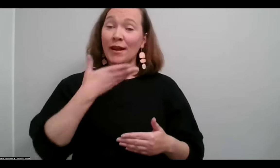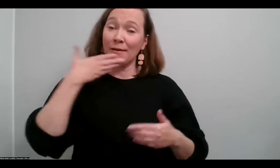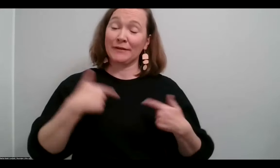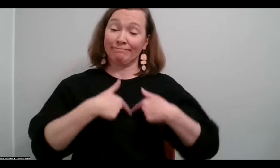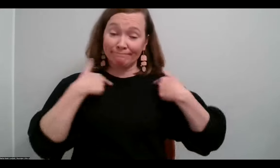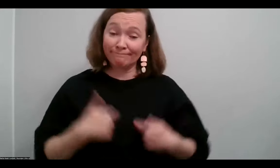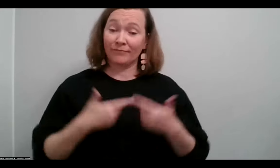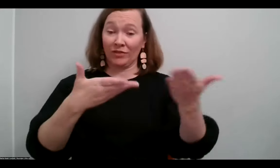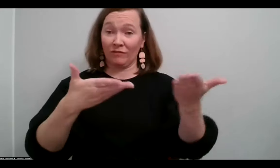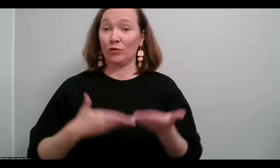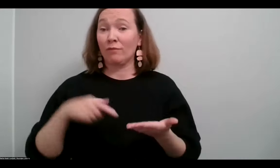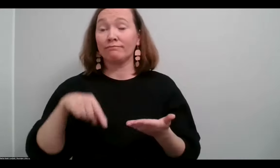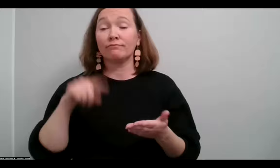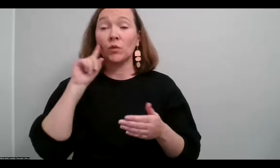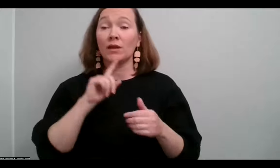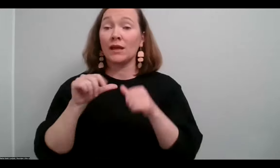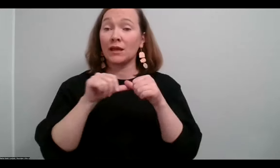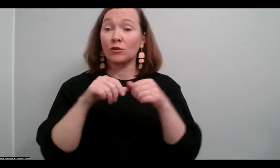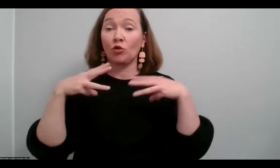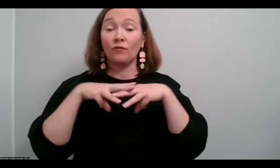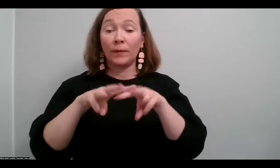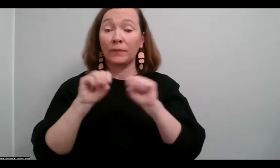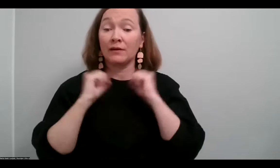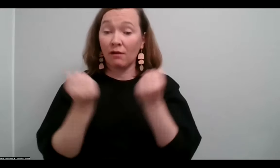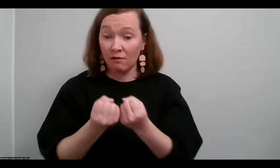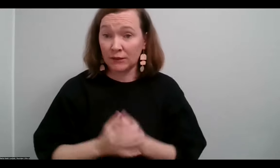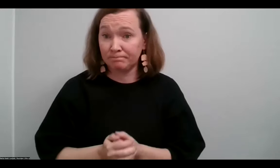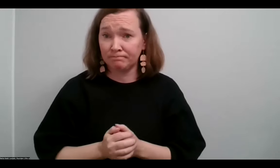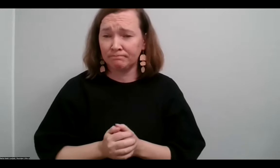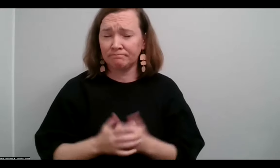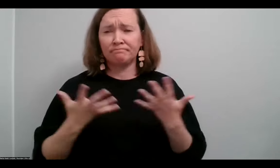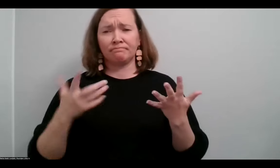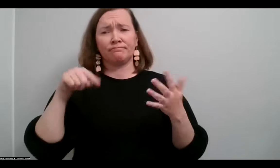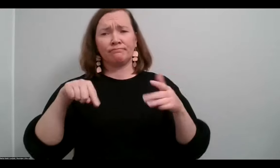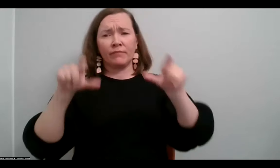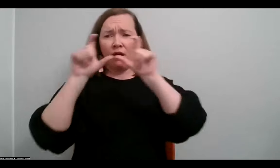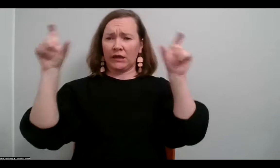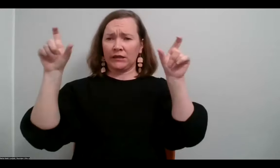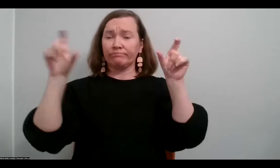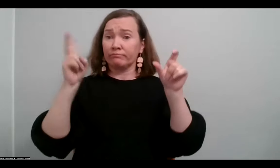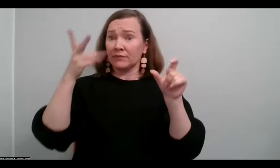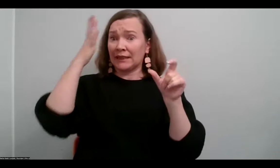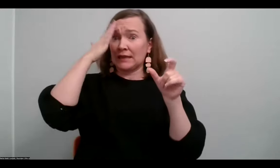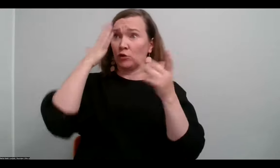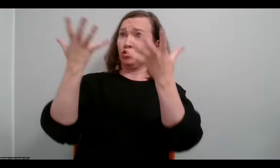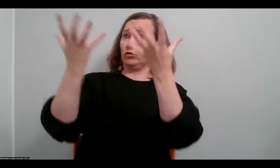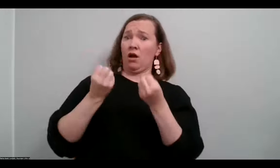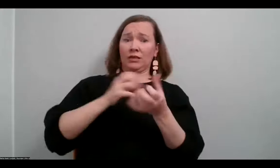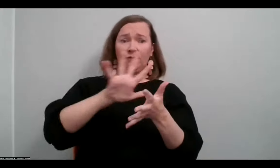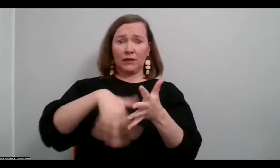Eli omasta puolestani haluan toivottaa teidät kaikki sydämellisesti tervetulleeksi tähän Kuurojen liiton järjestämään